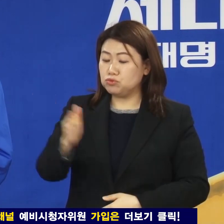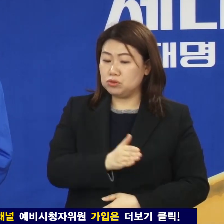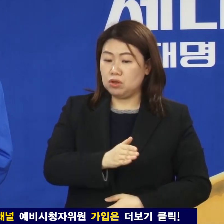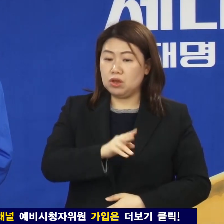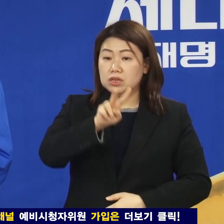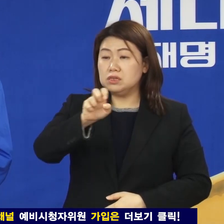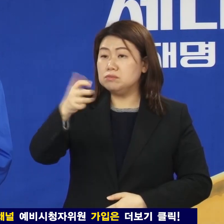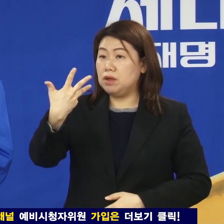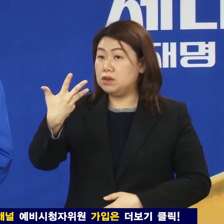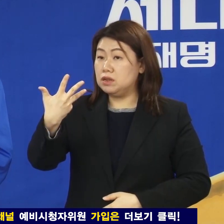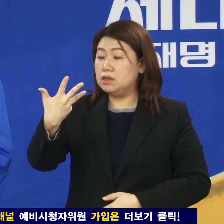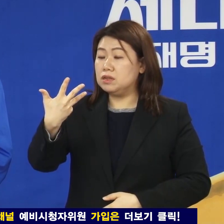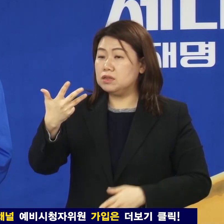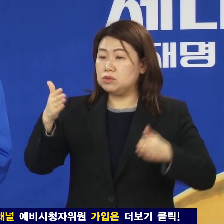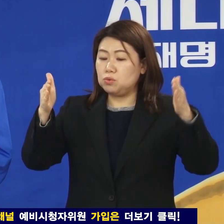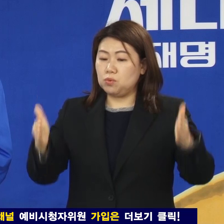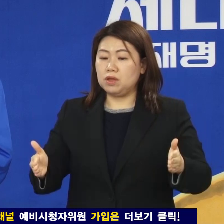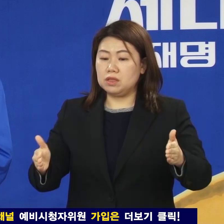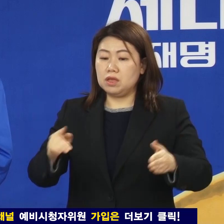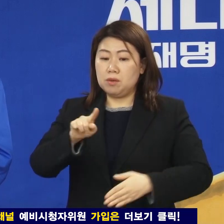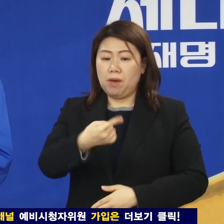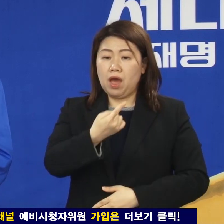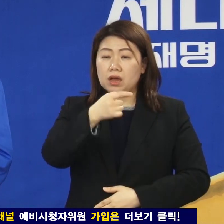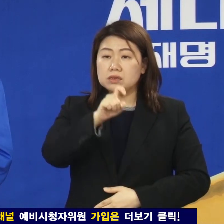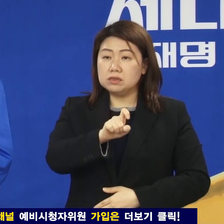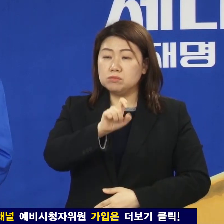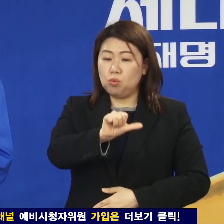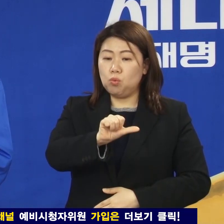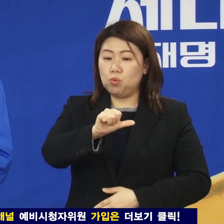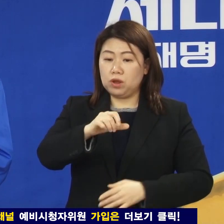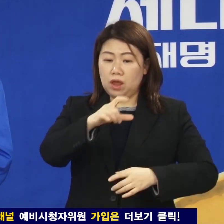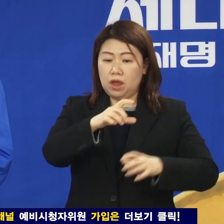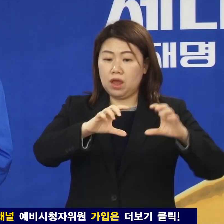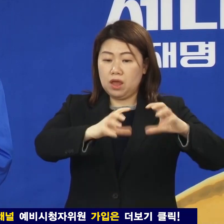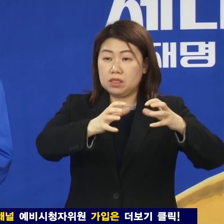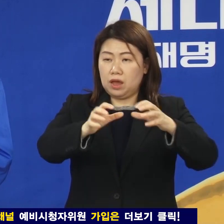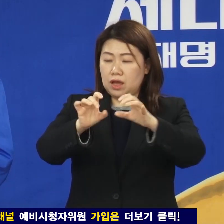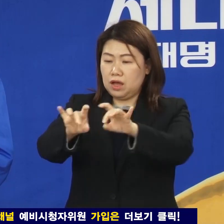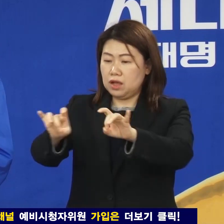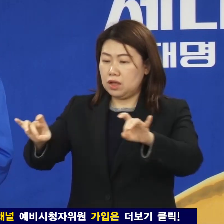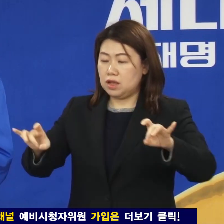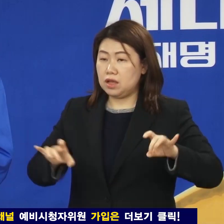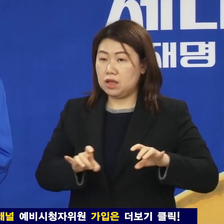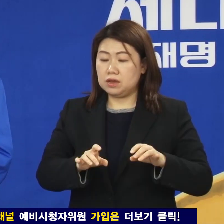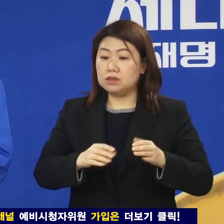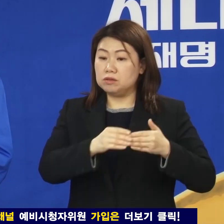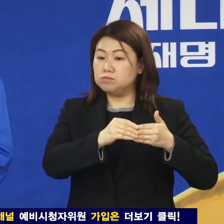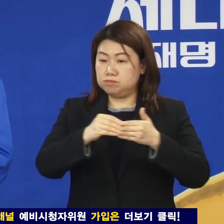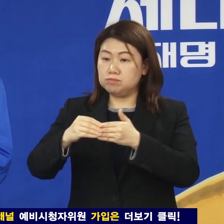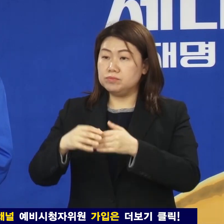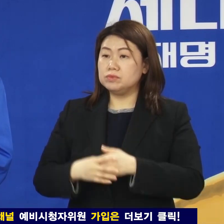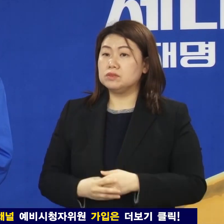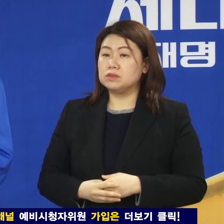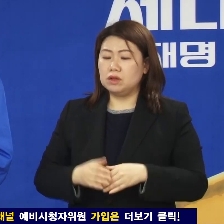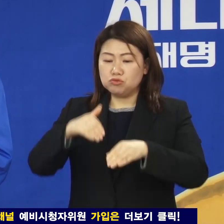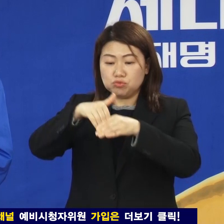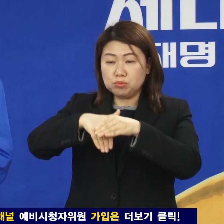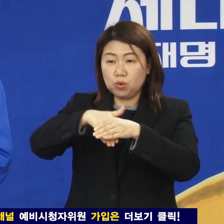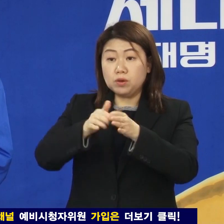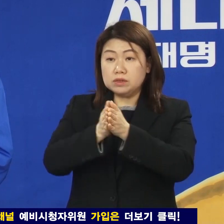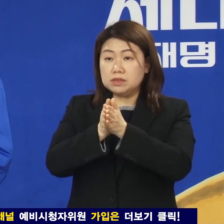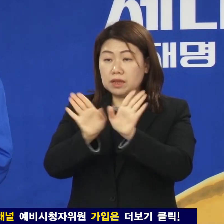여 3 동안 115 개국 219개 투표소에서 진행됩니다 코로나 7회 핸드백